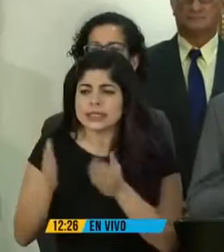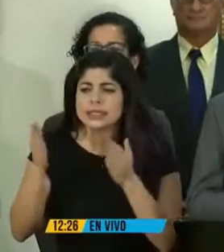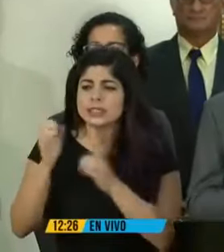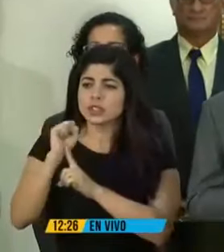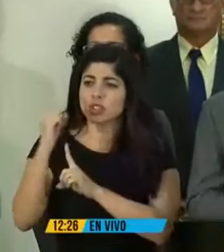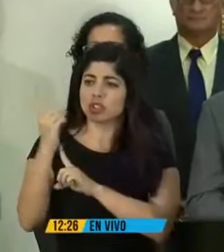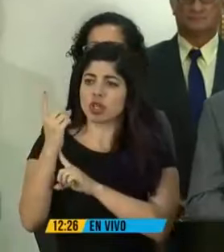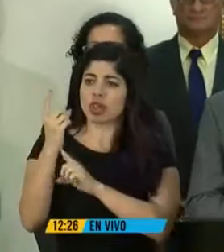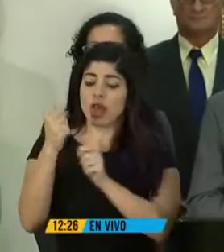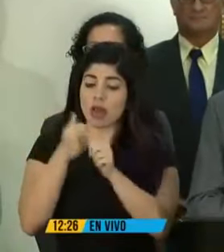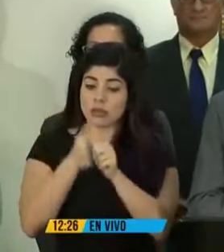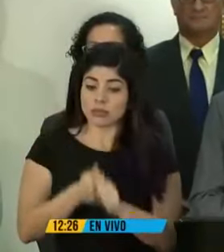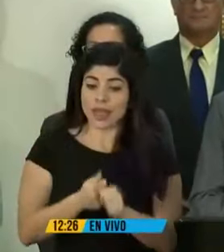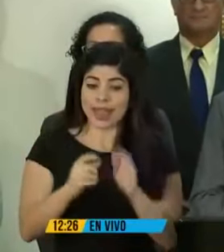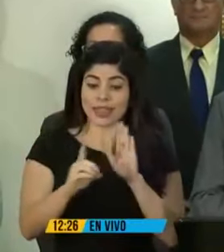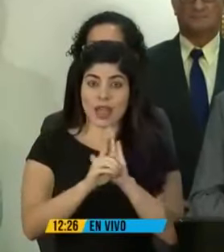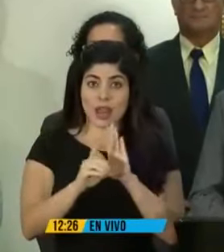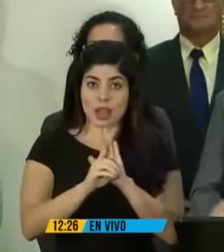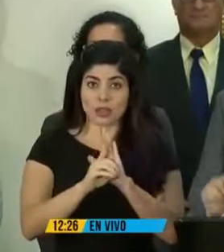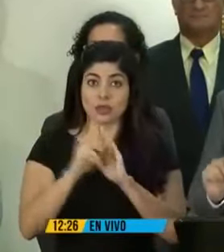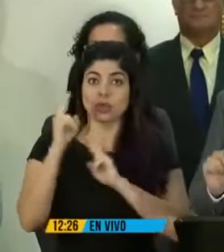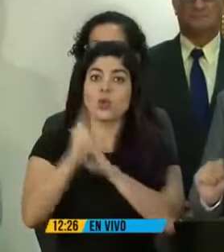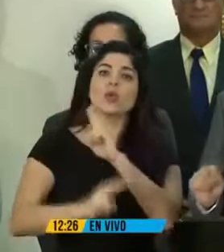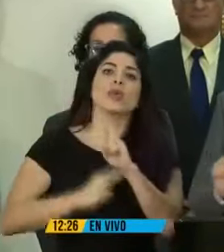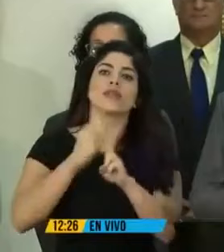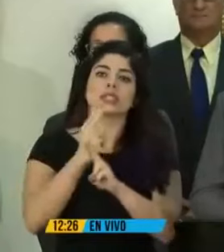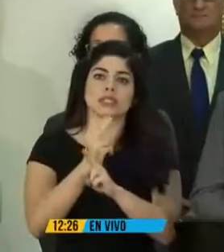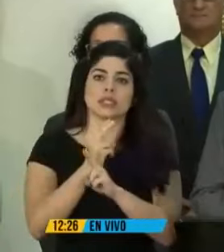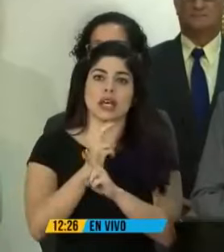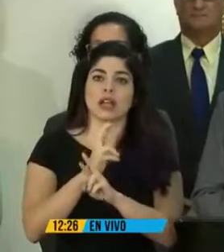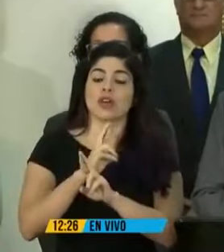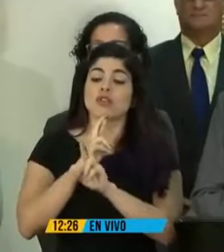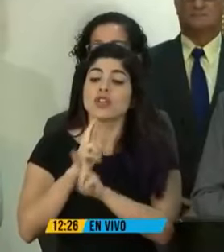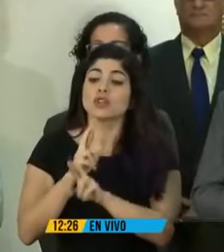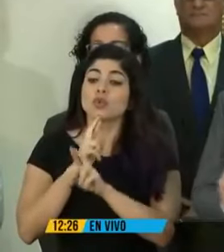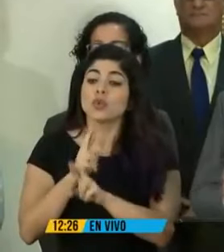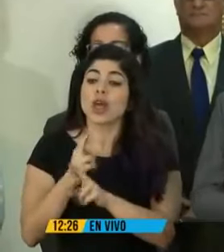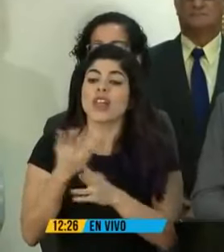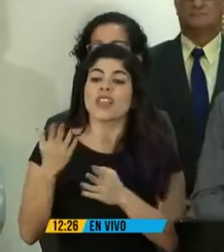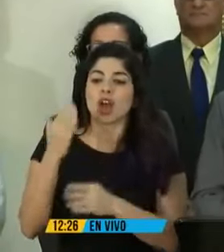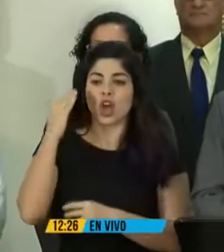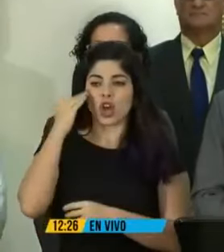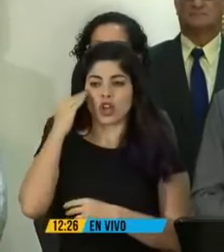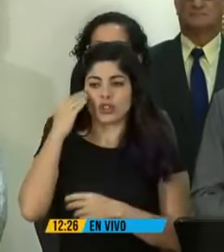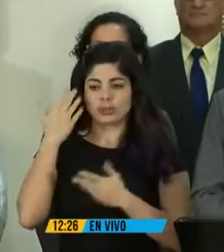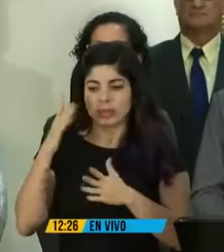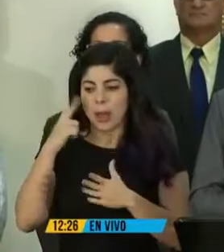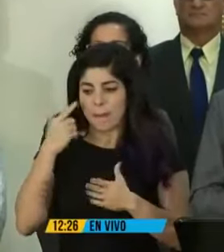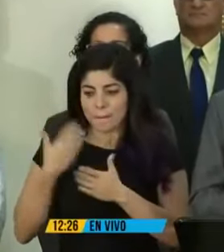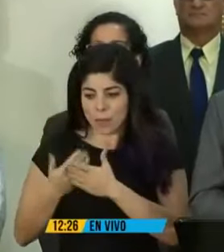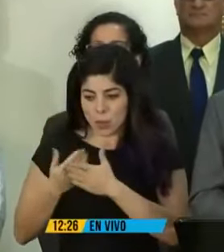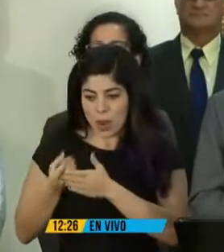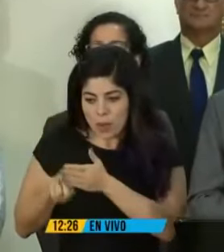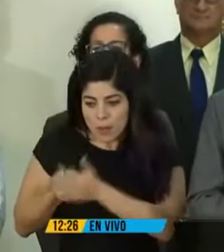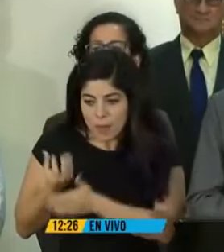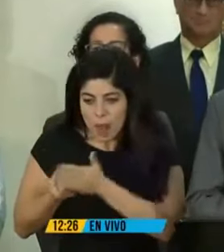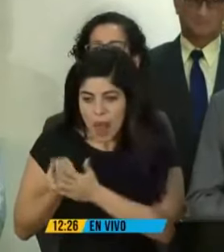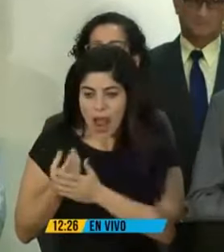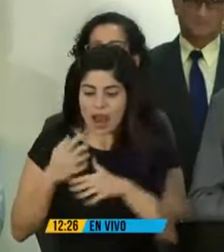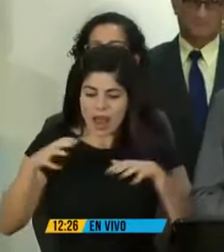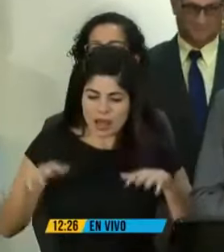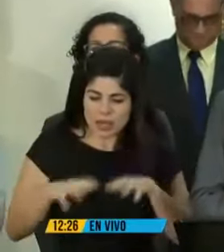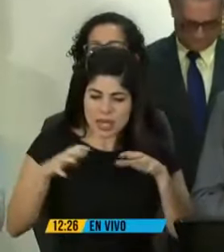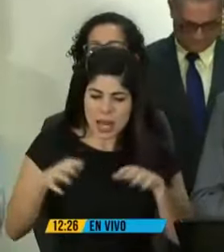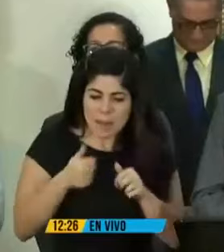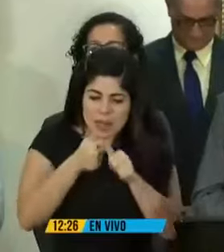los derechos que son universales, en los frutos del conocimiento comprobable, en la dinámica vertiginosa